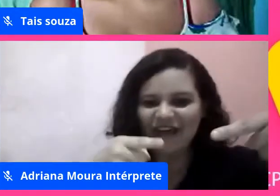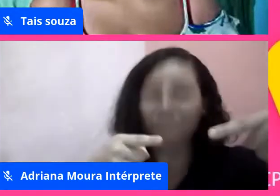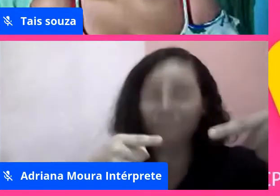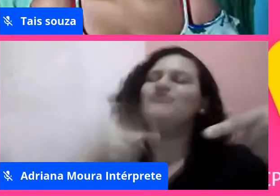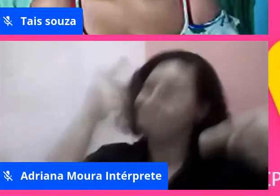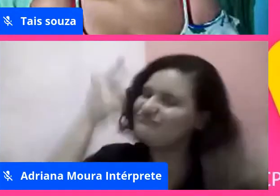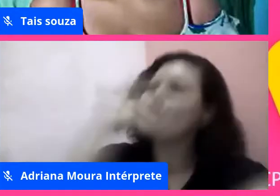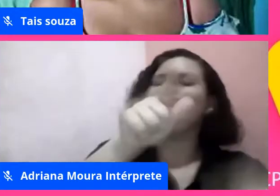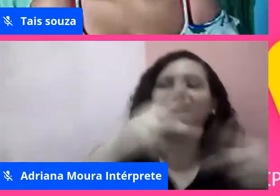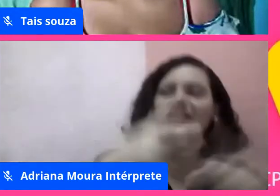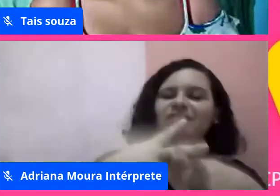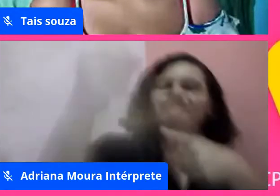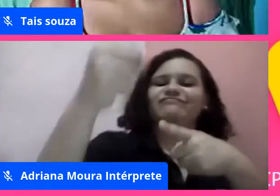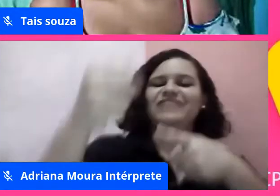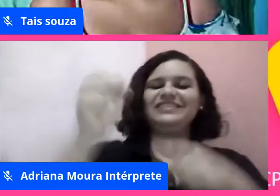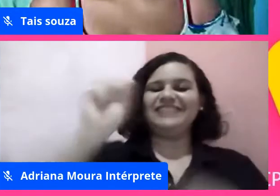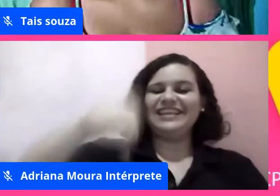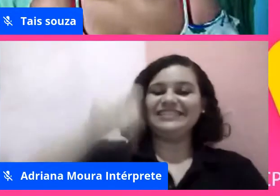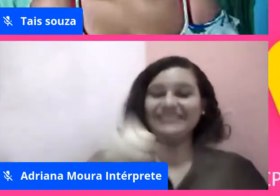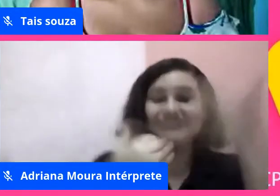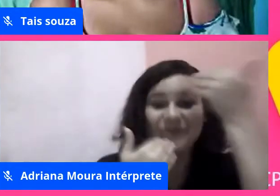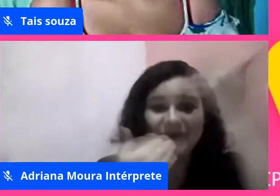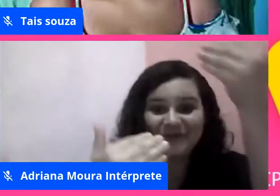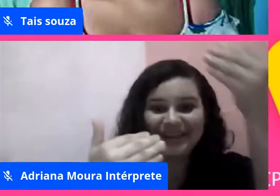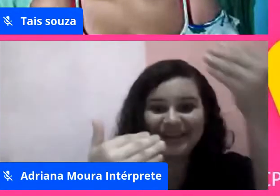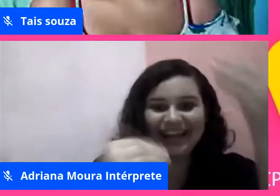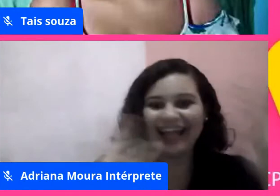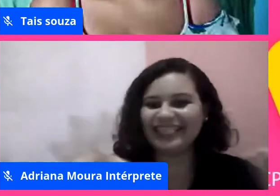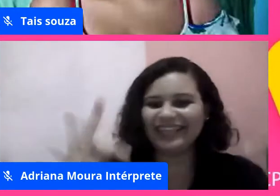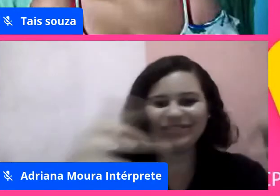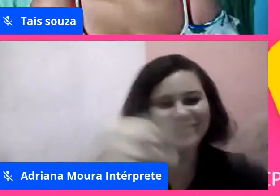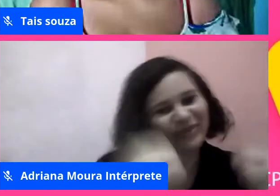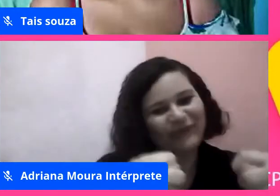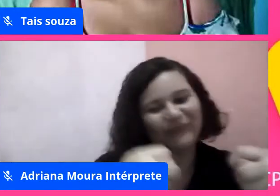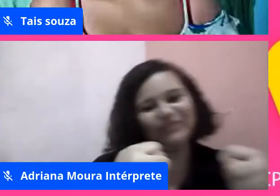Tá bom? Muito obrigado a todos, e a gente... com